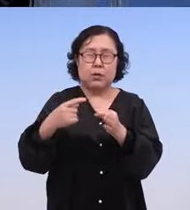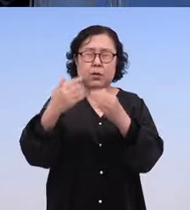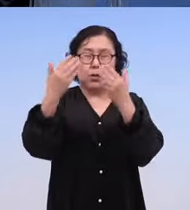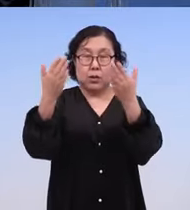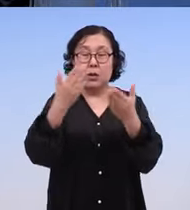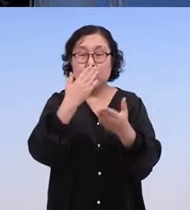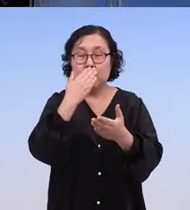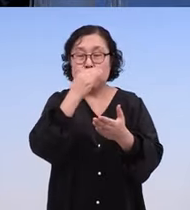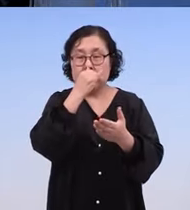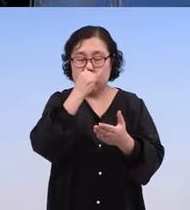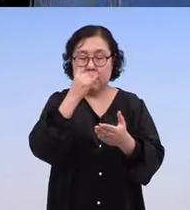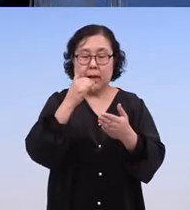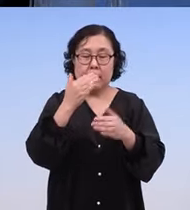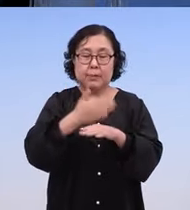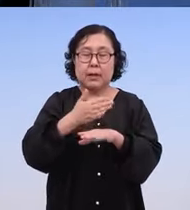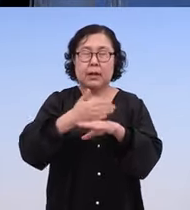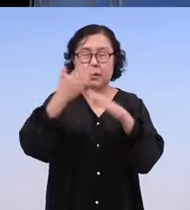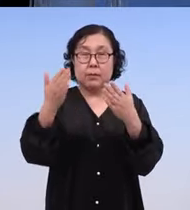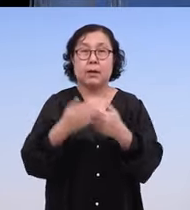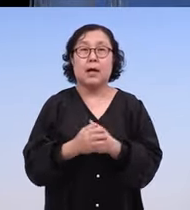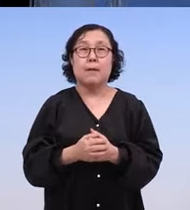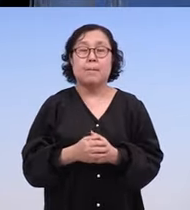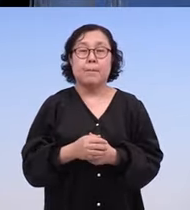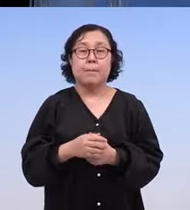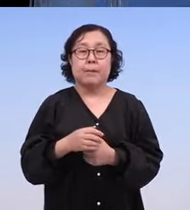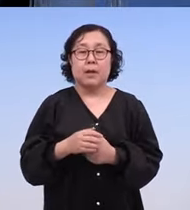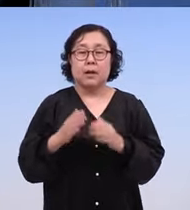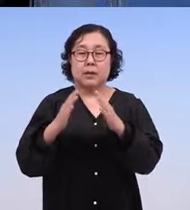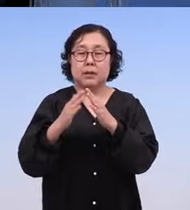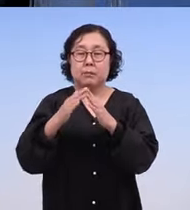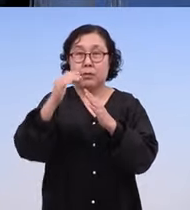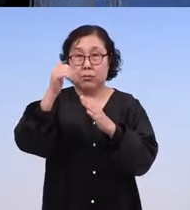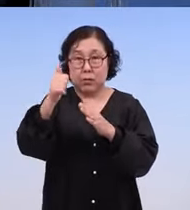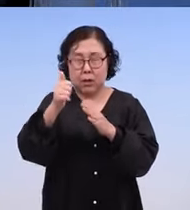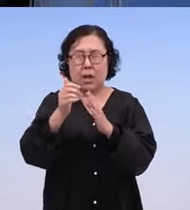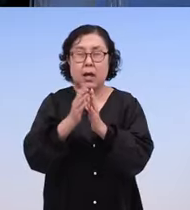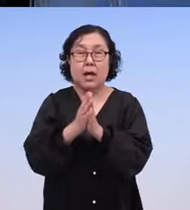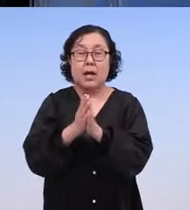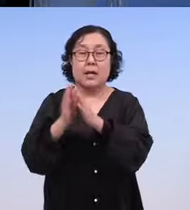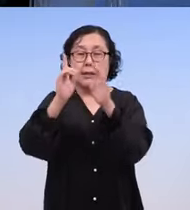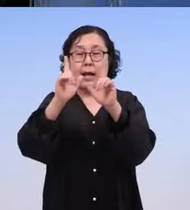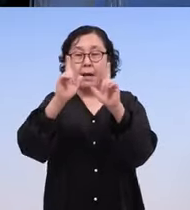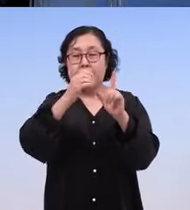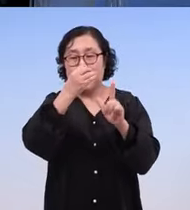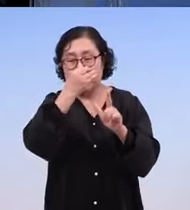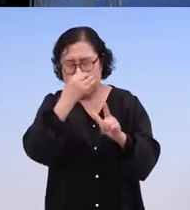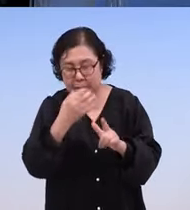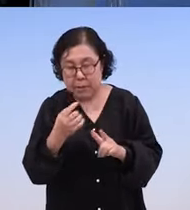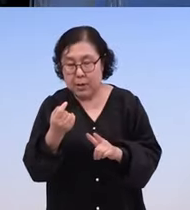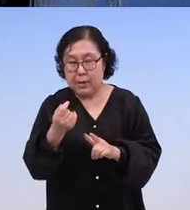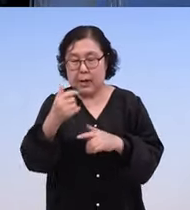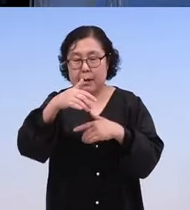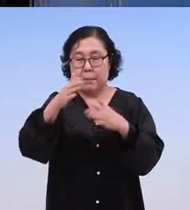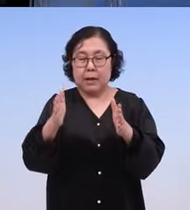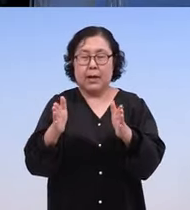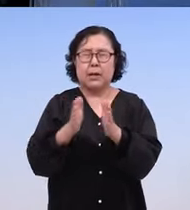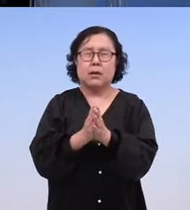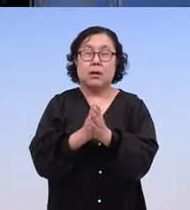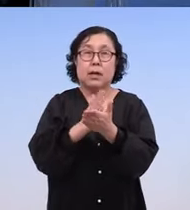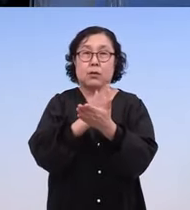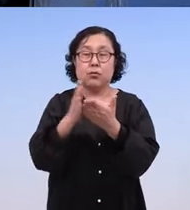드릴 수 있는 기쁨을 주심에 감사드리고, 가장의 무게와 삶의 힘든 부분들을 다락방에서 나누고 함께